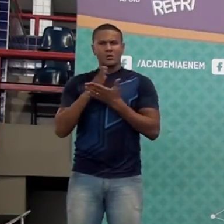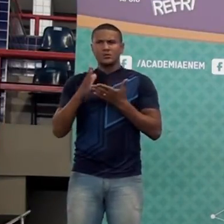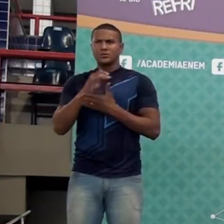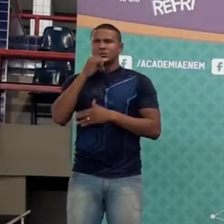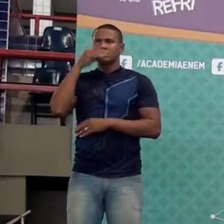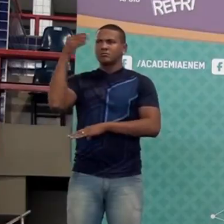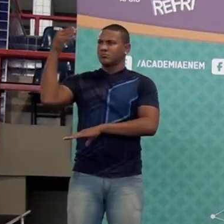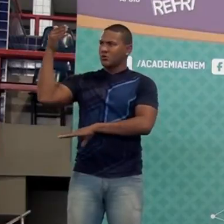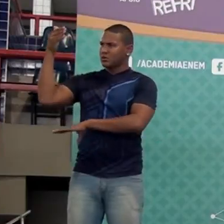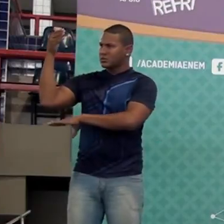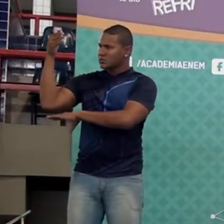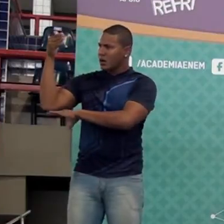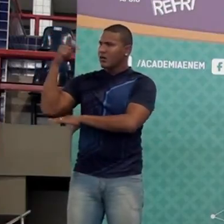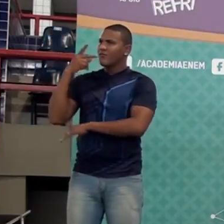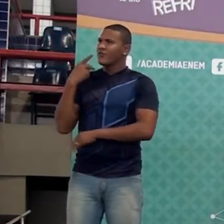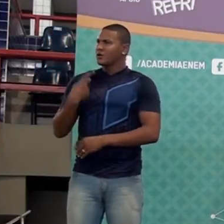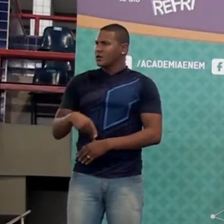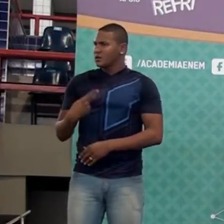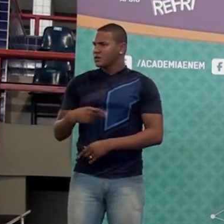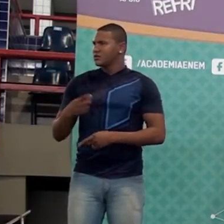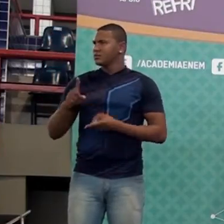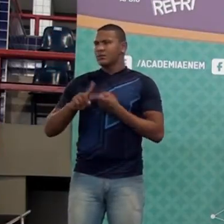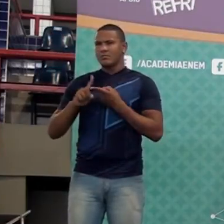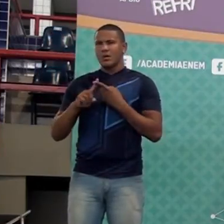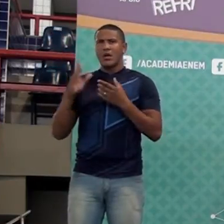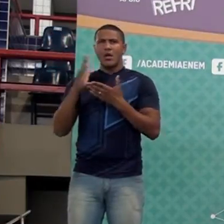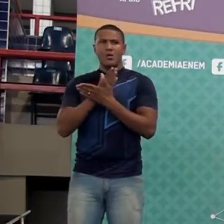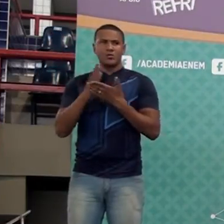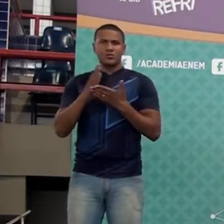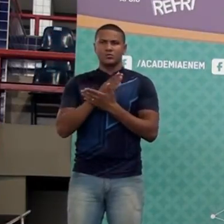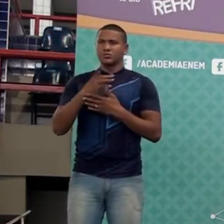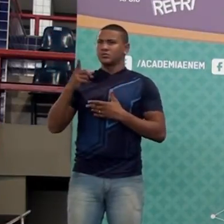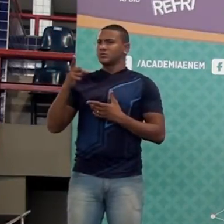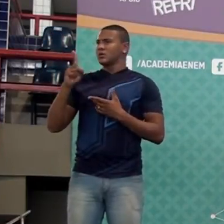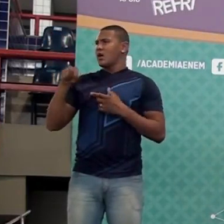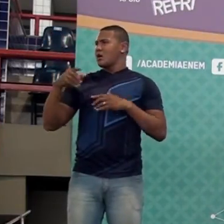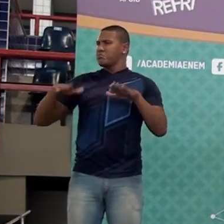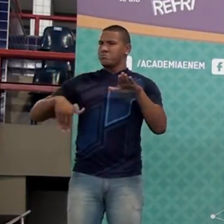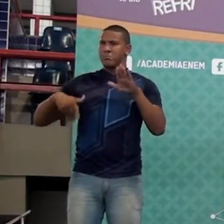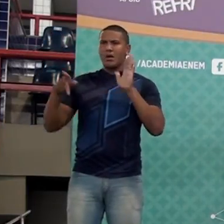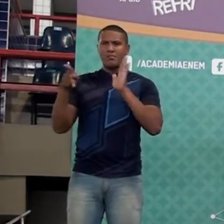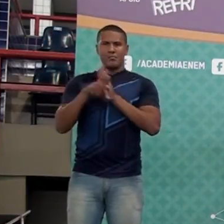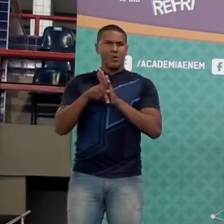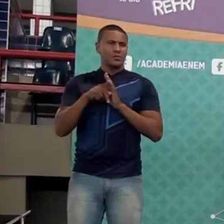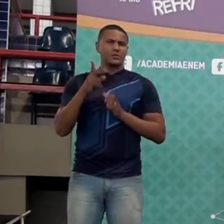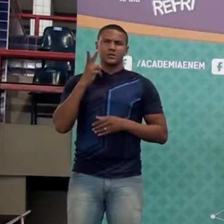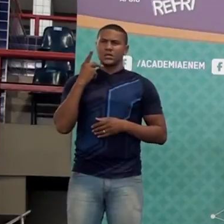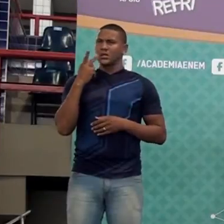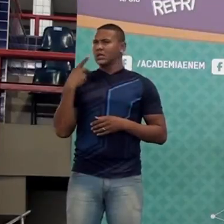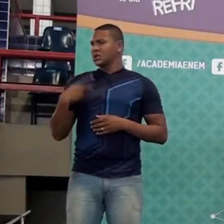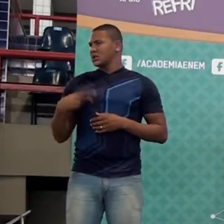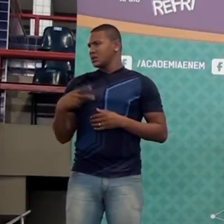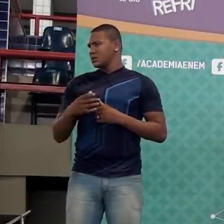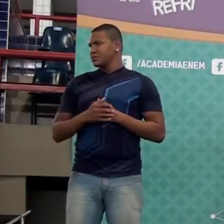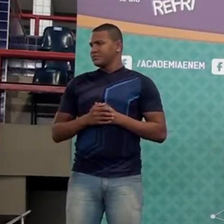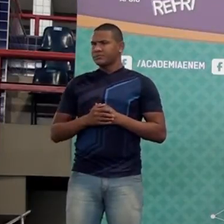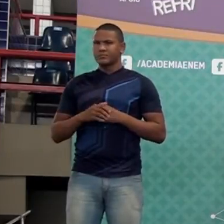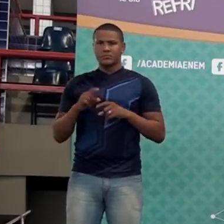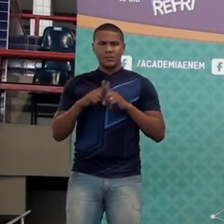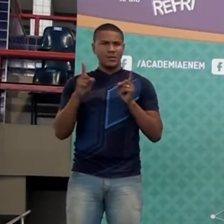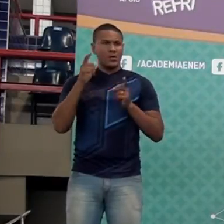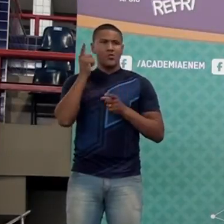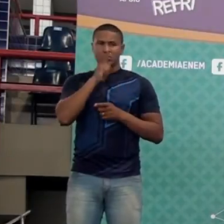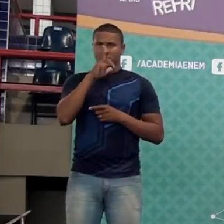Fortaleza, alguns hotéis também no litoral do Ceará, eles colocam essas placas metálicas e acabam obtendo energia